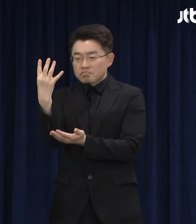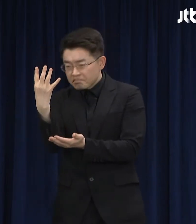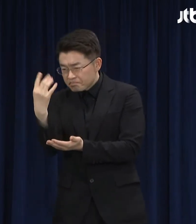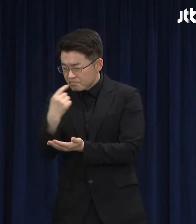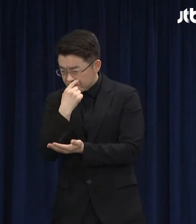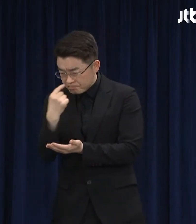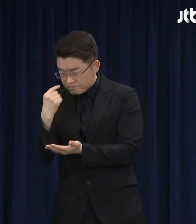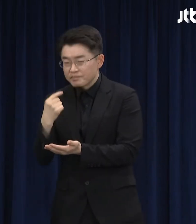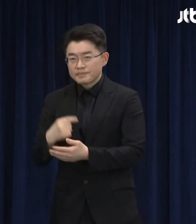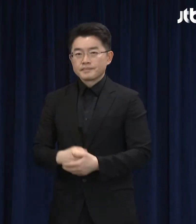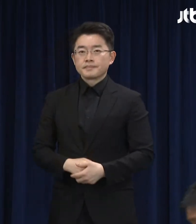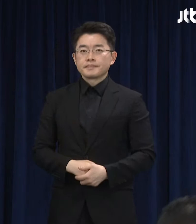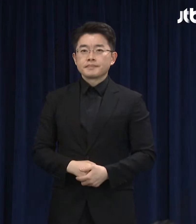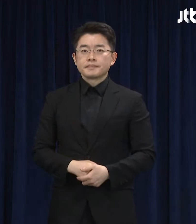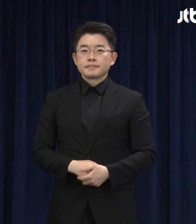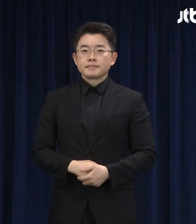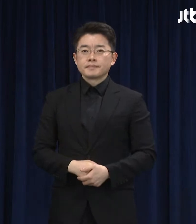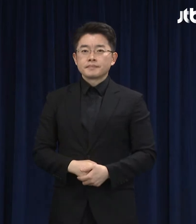확인하였습니다.